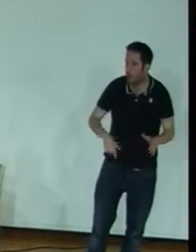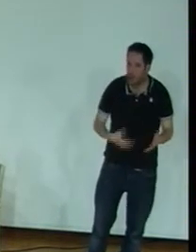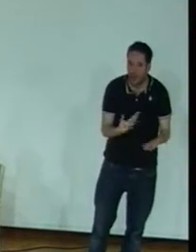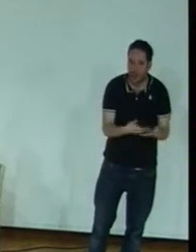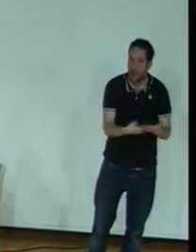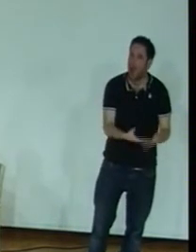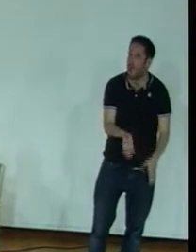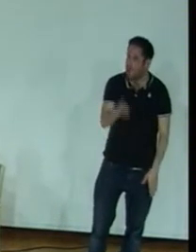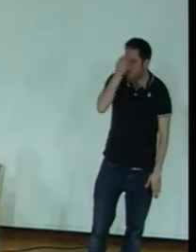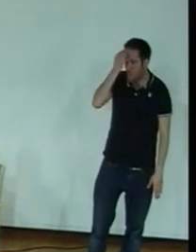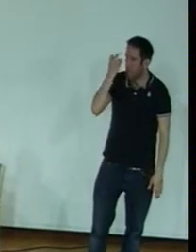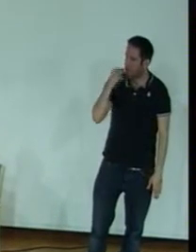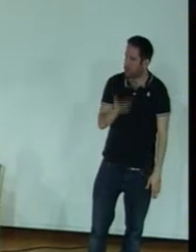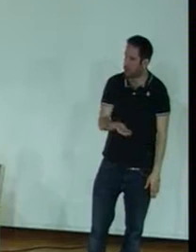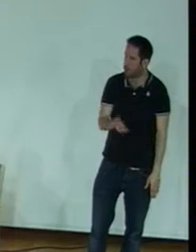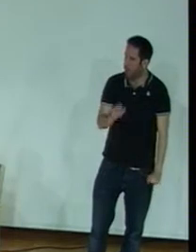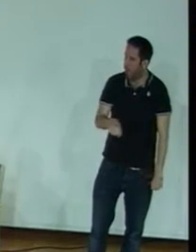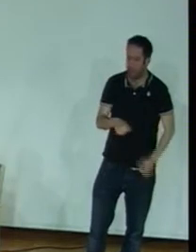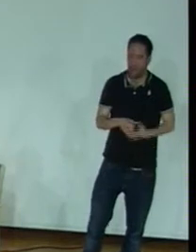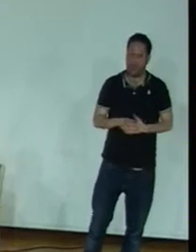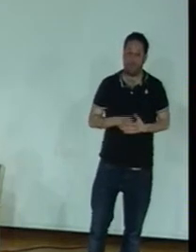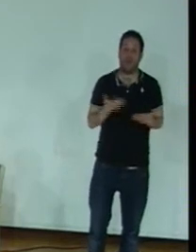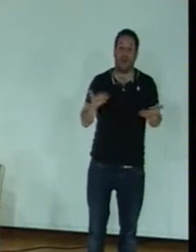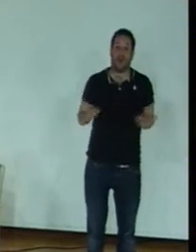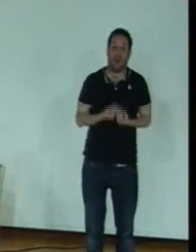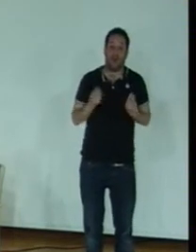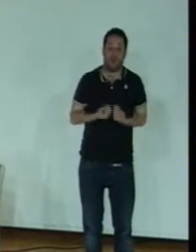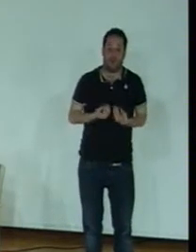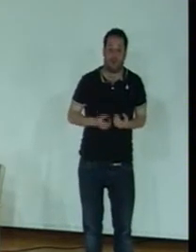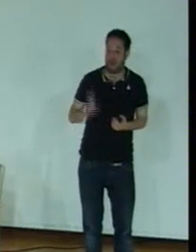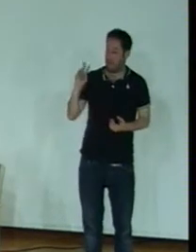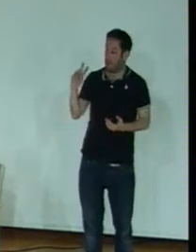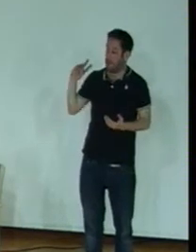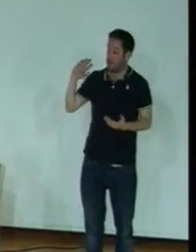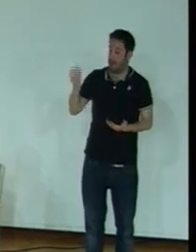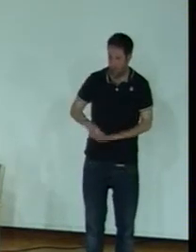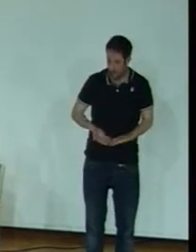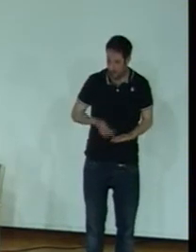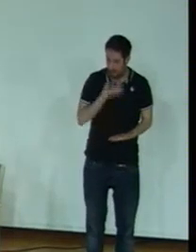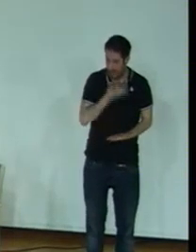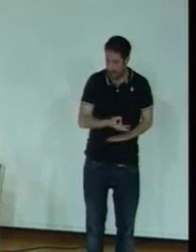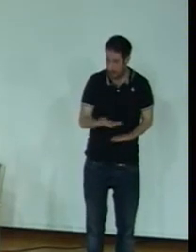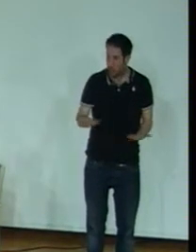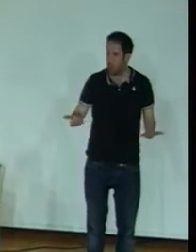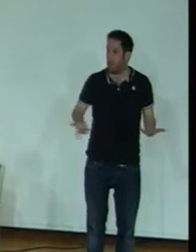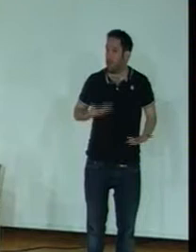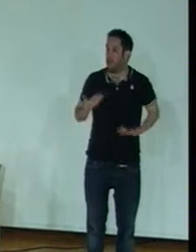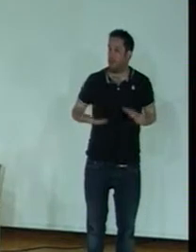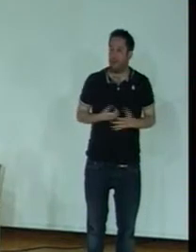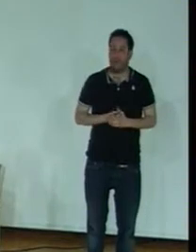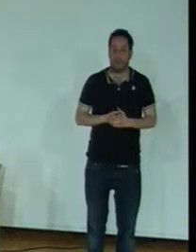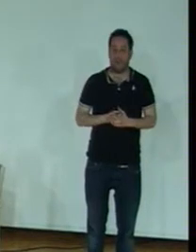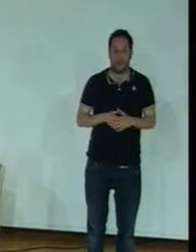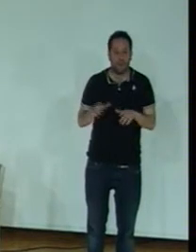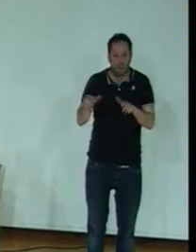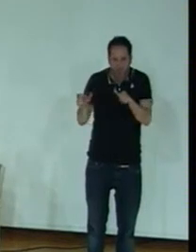conscience réelle. Malheureusement, depuis quelques jours maintenant, quand on commence à dire que